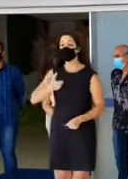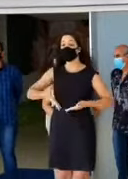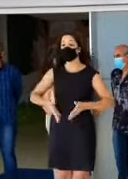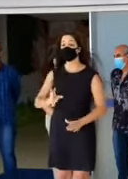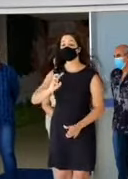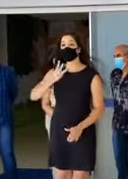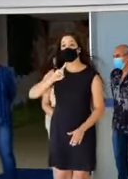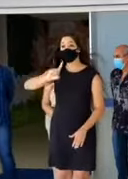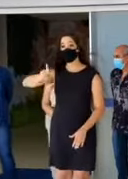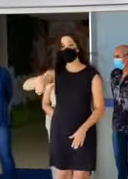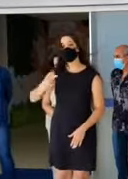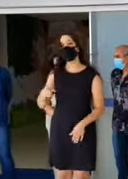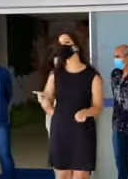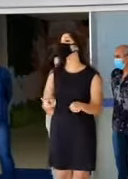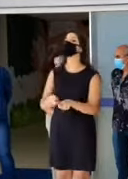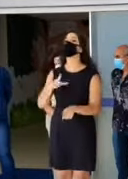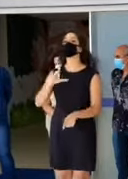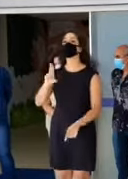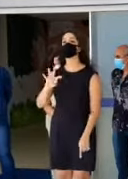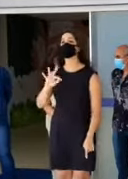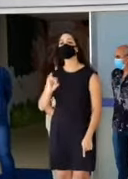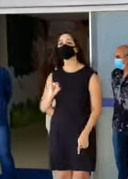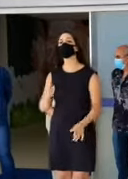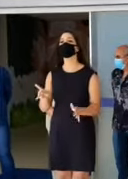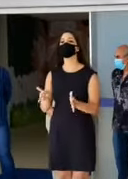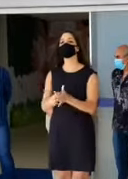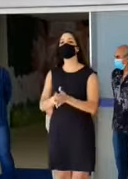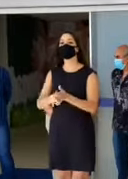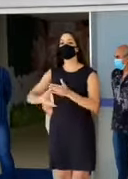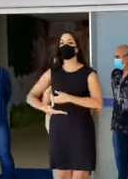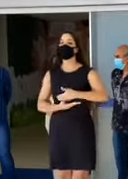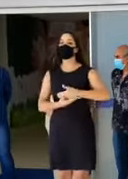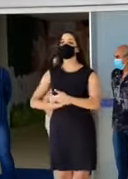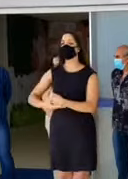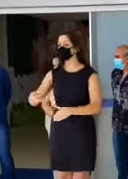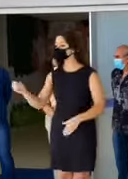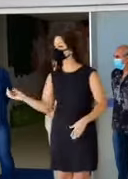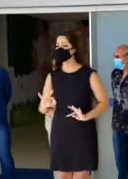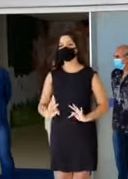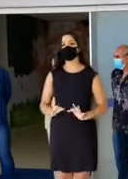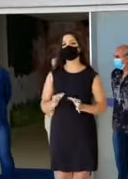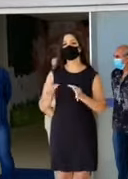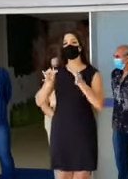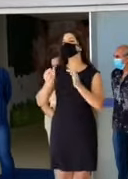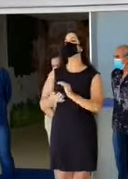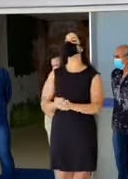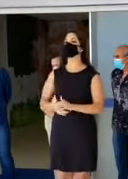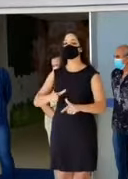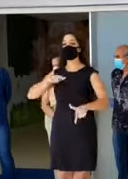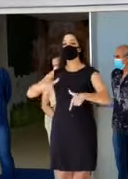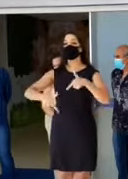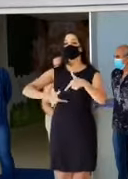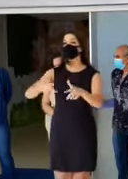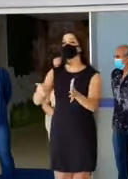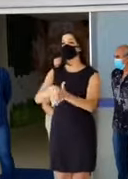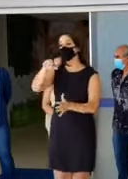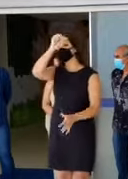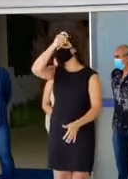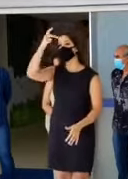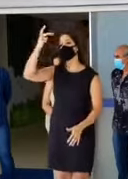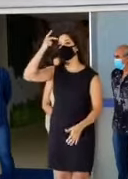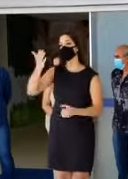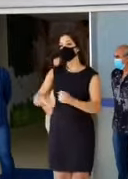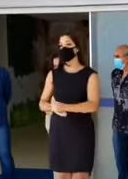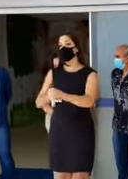partos e conta com UTI neonatal de primeiro mundo. Além disso, são feitos trabalhos no município que oferecem